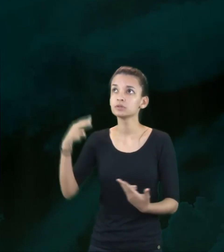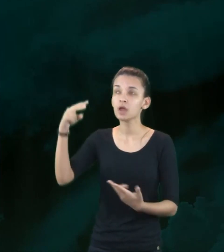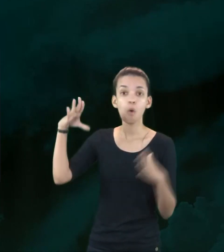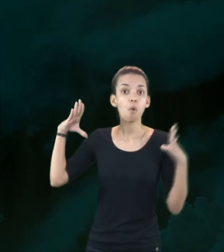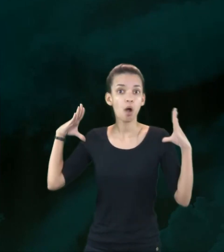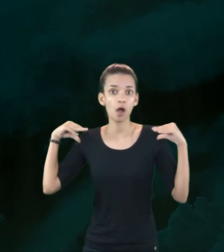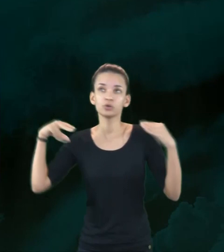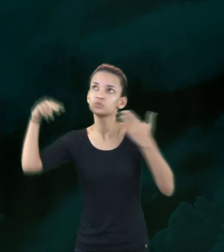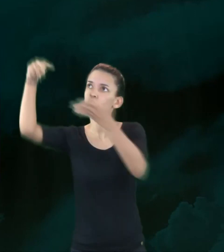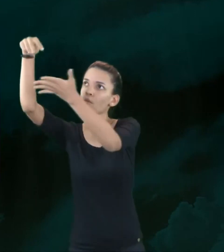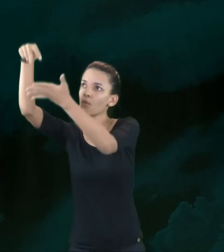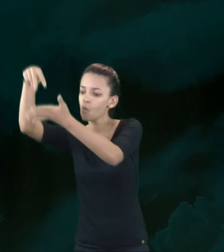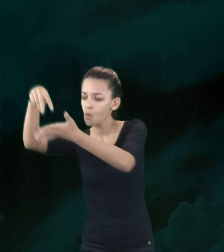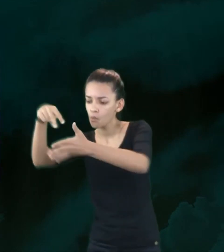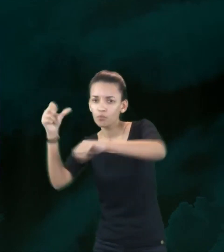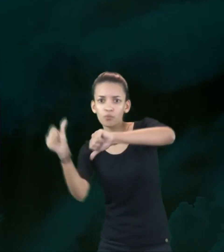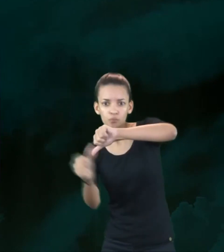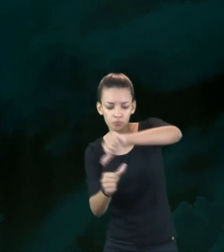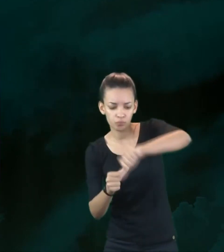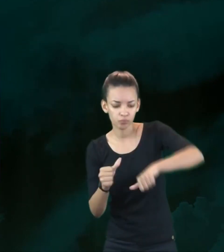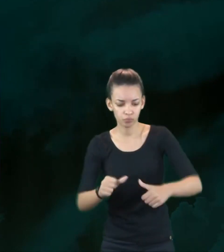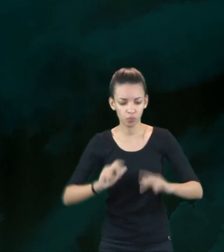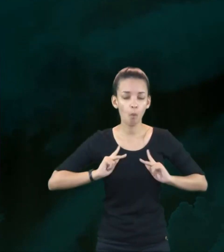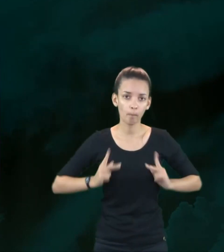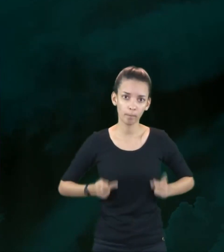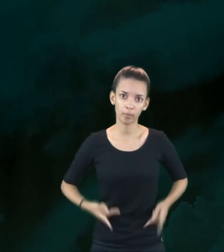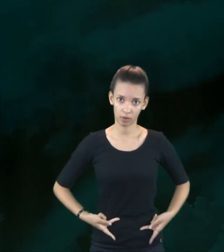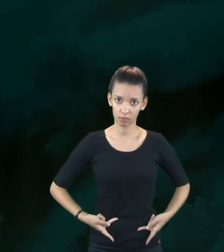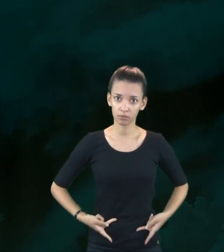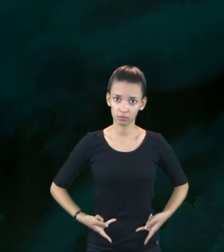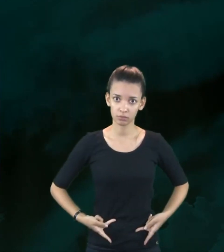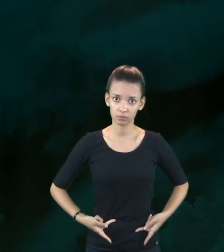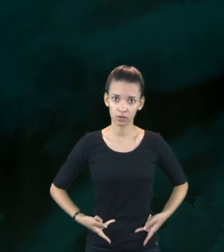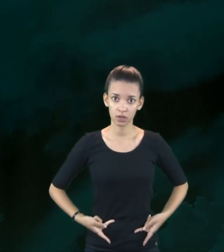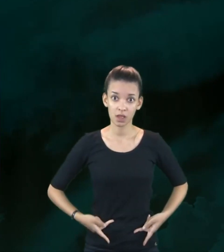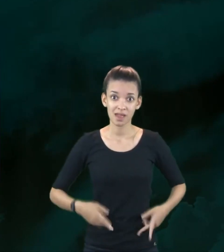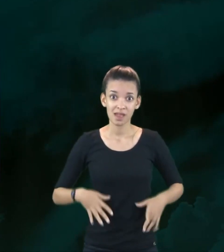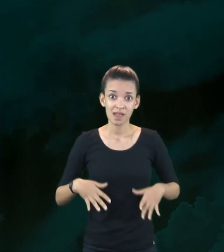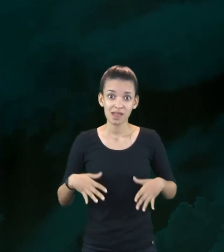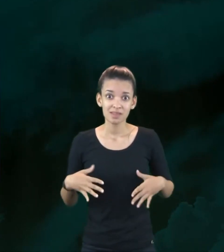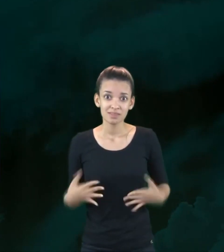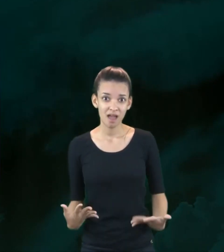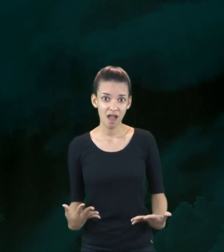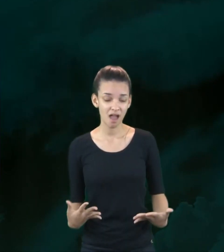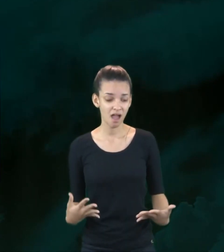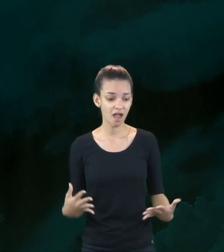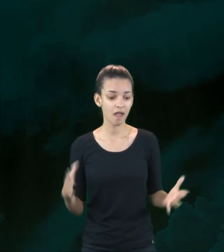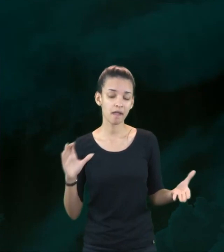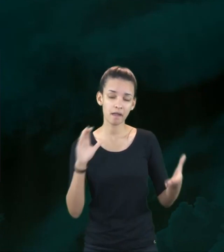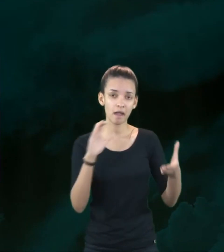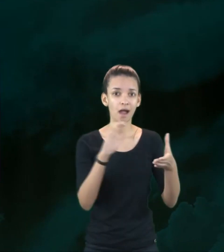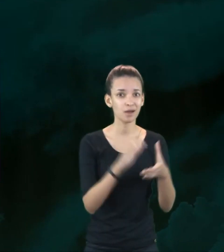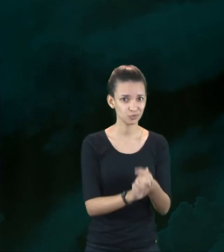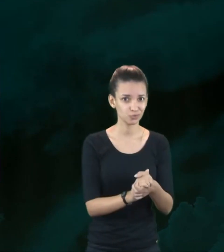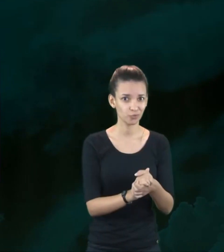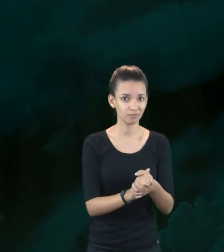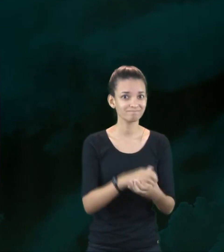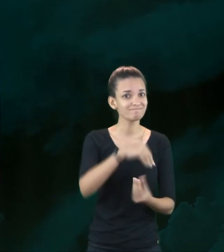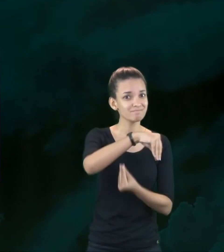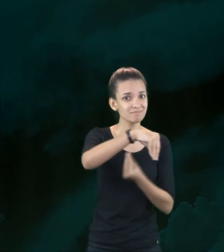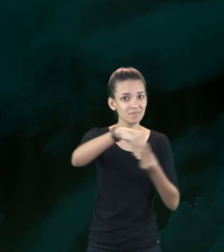material. E tiveram essa ligação que Deus proíbe essa mistura